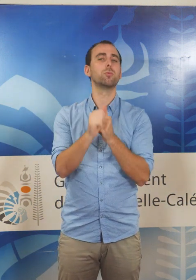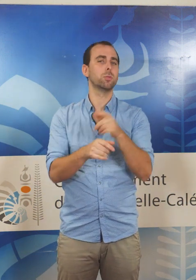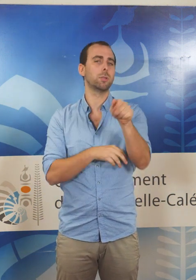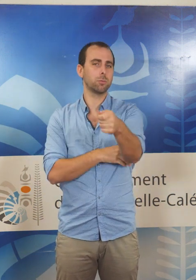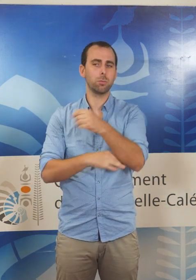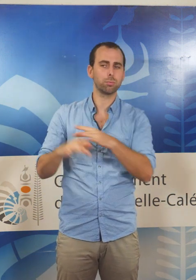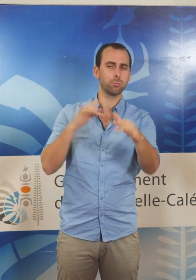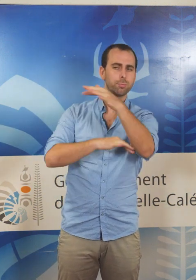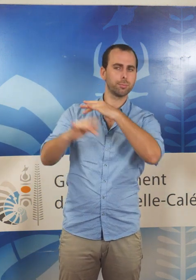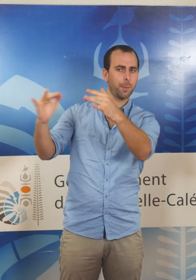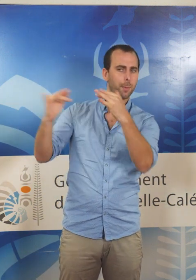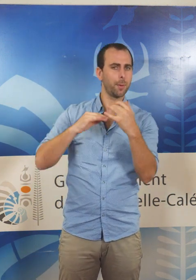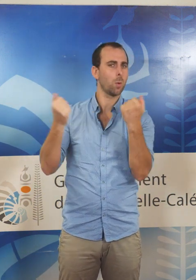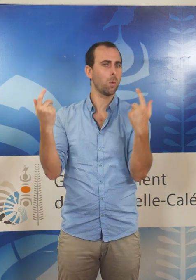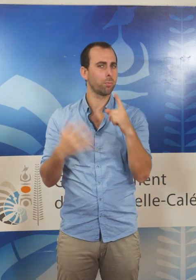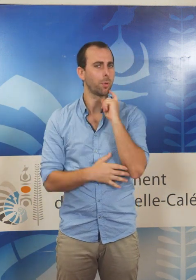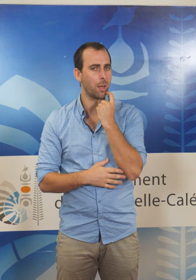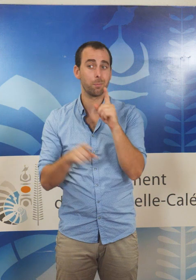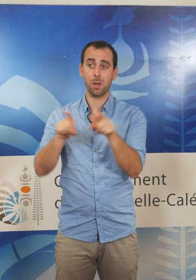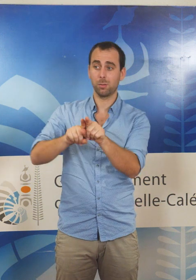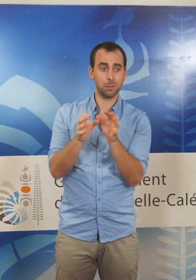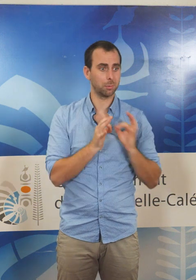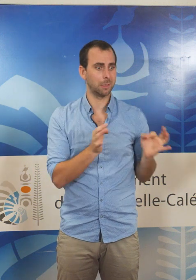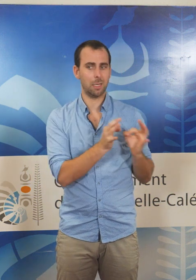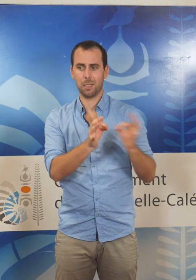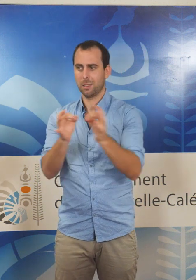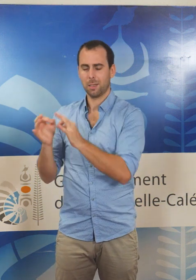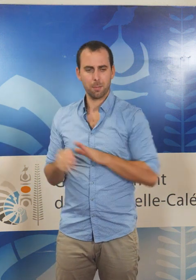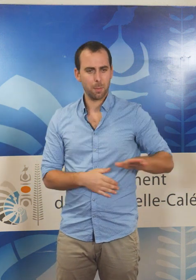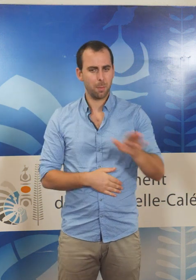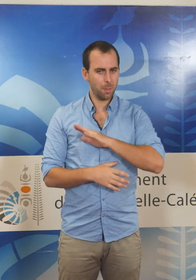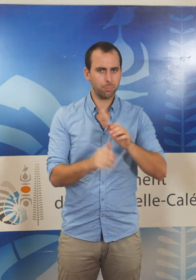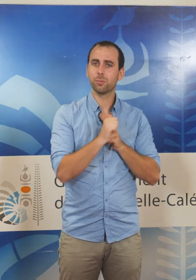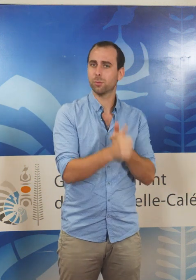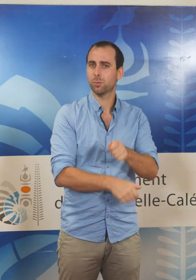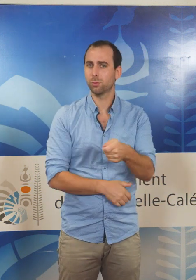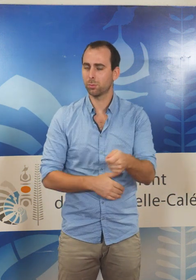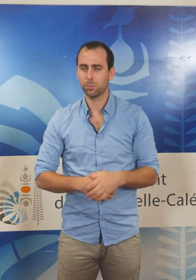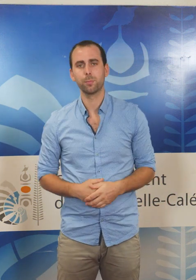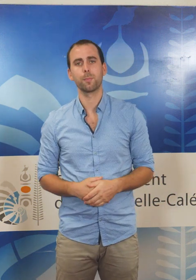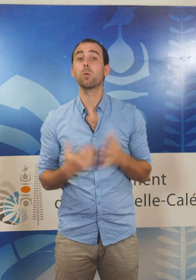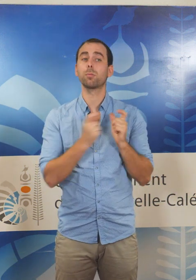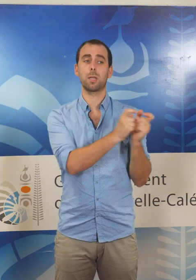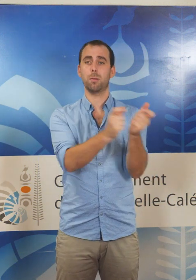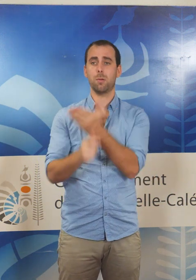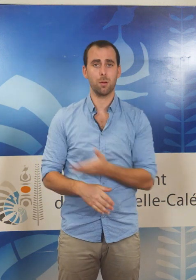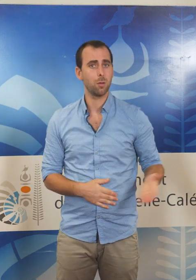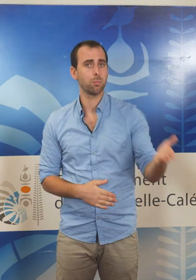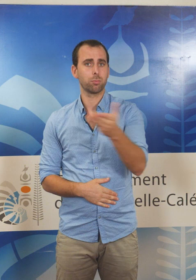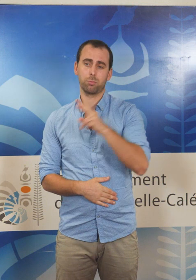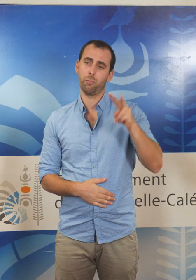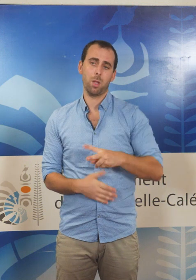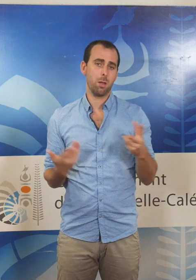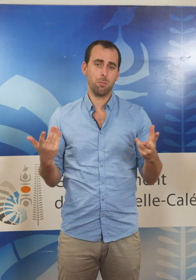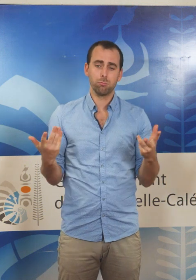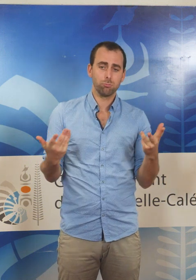également en fonction de la spécificité de ses locaux, par exemple. Les établissements ont adapté à